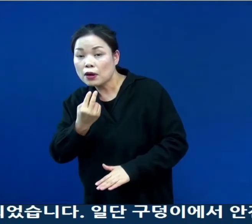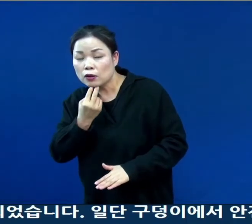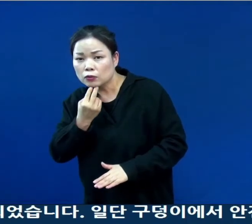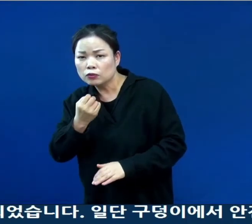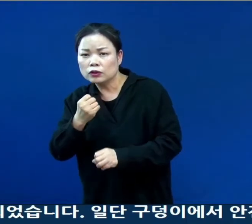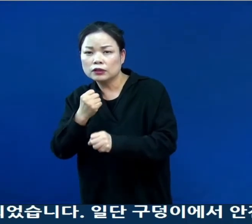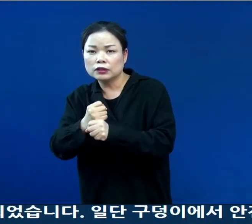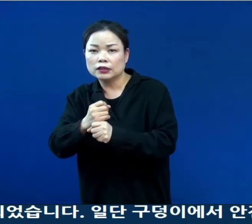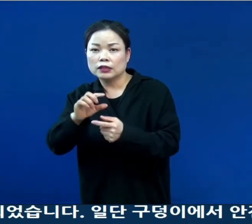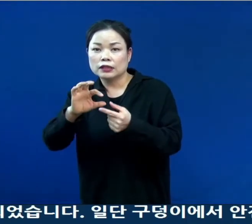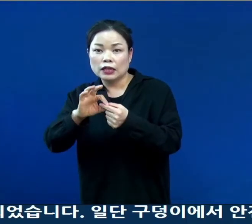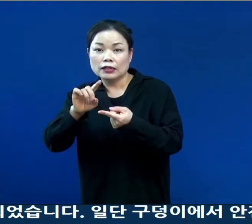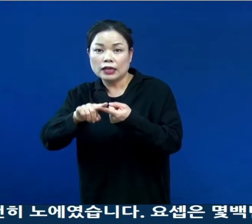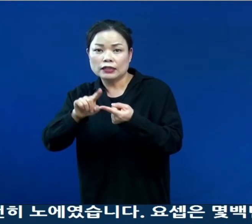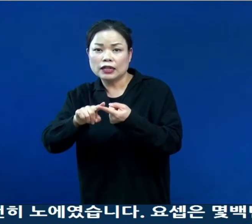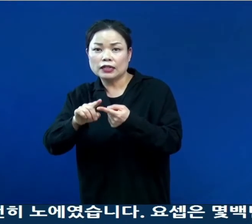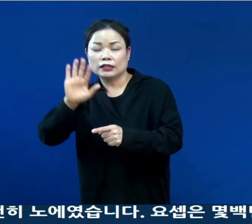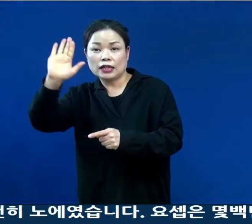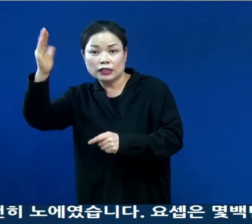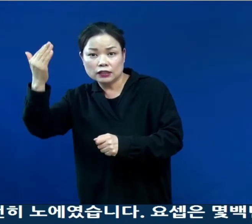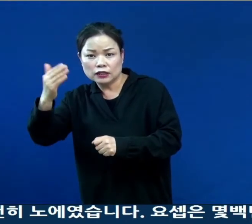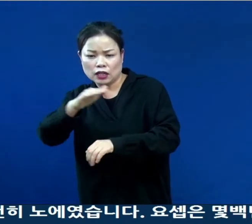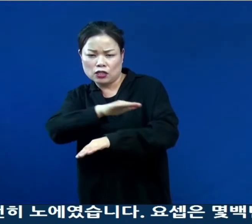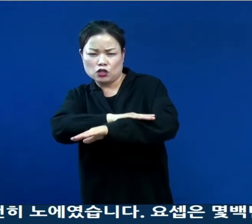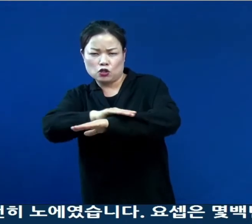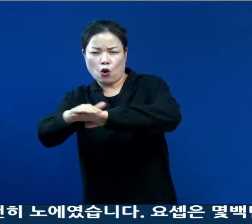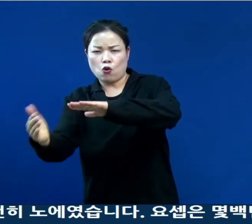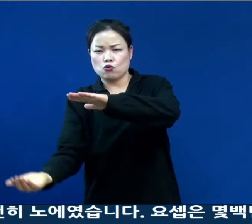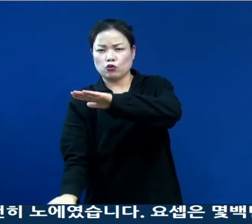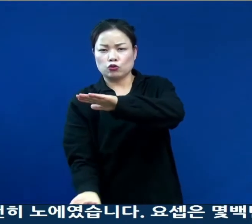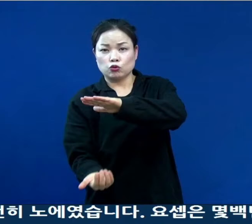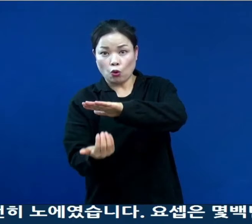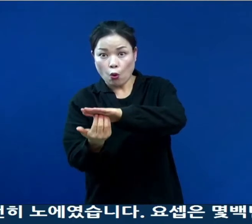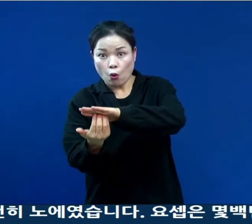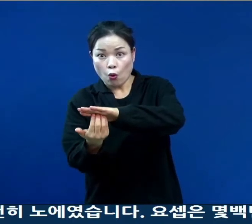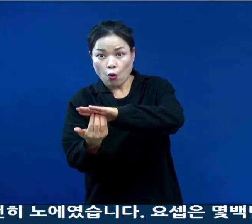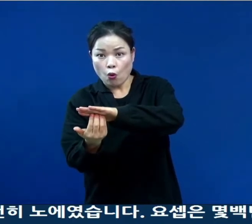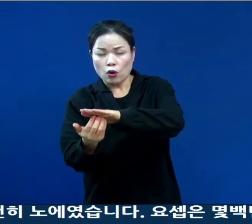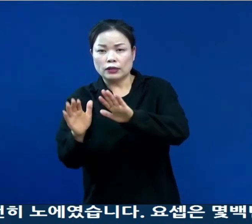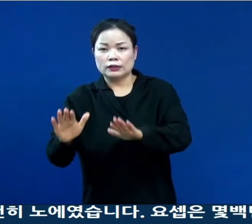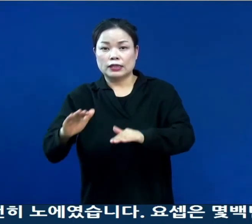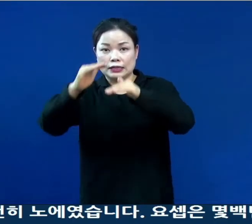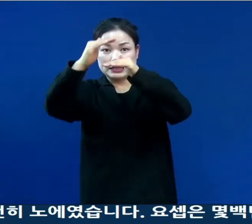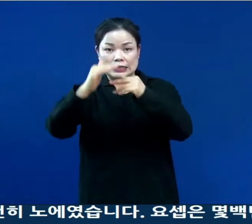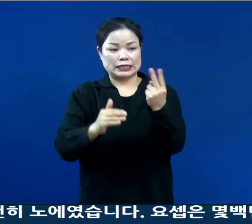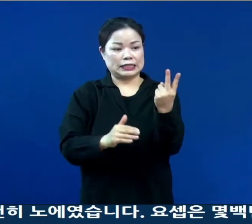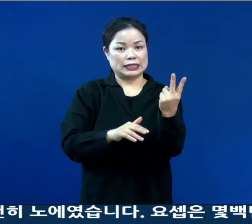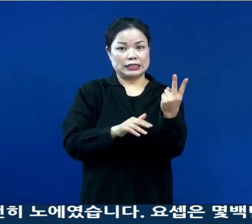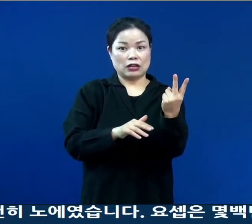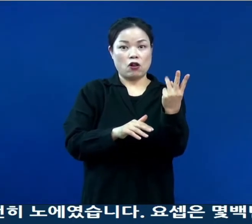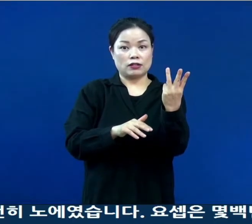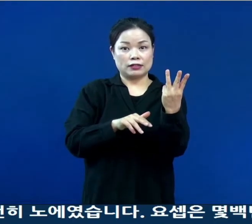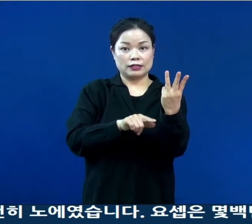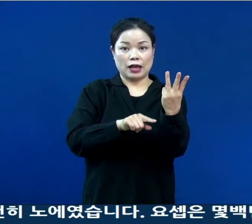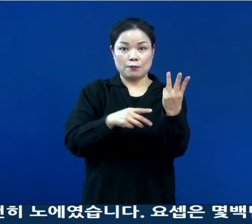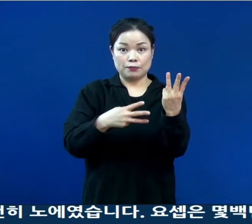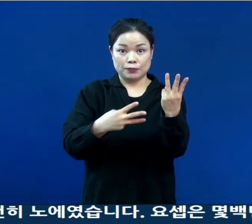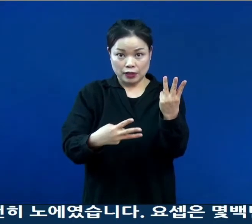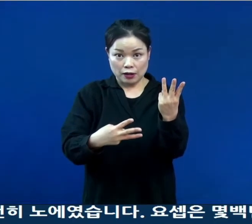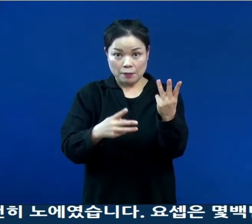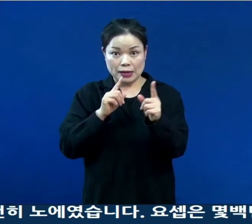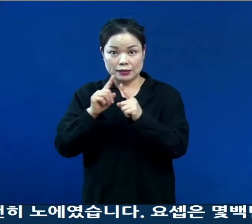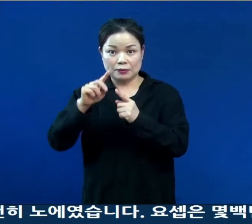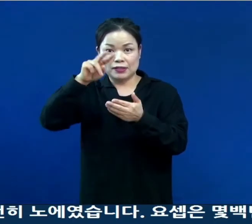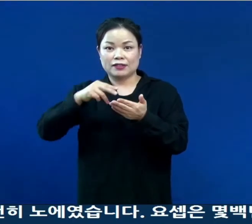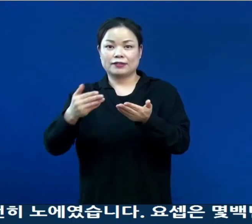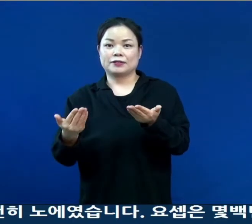꿈만큼이나 오해되고 있는 것이 이 요셉의 형통에 대한 것입니다. 오늘 본문 2절과 3절의 말씀을 보십시오. 제가 2절과 3절의